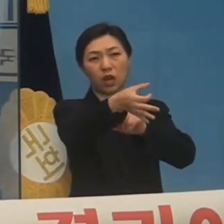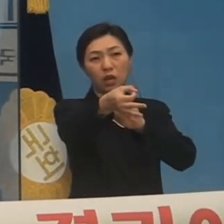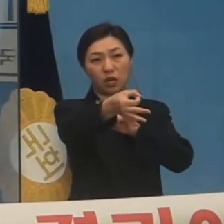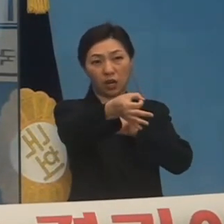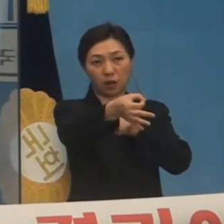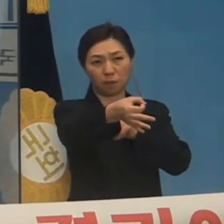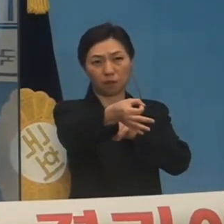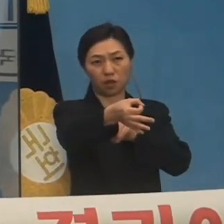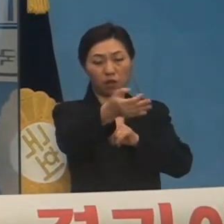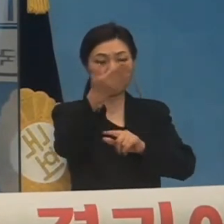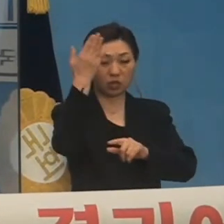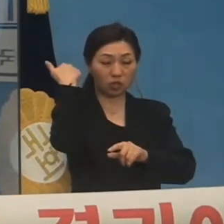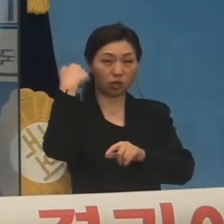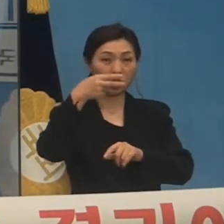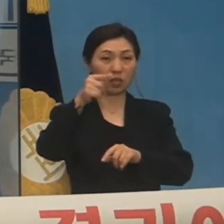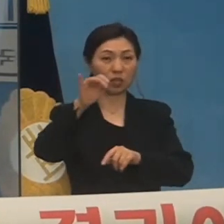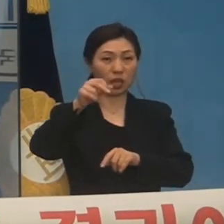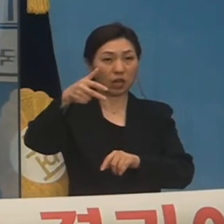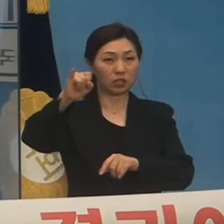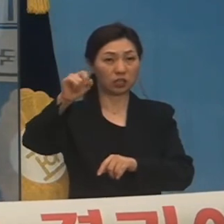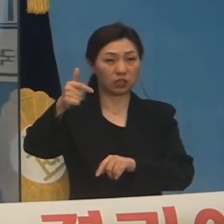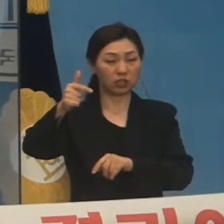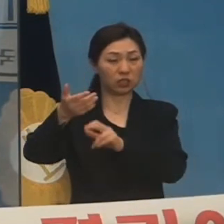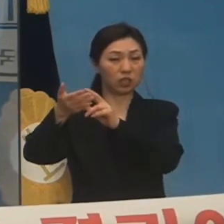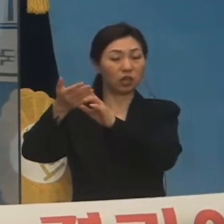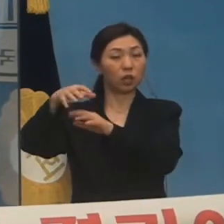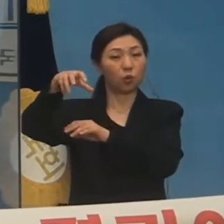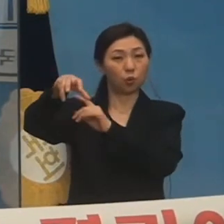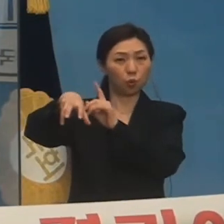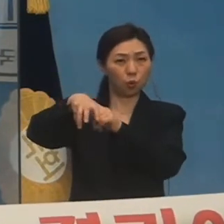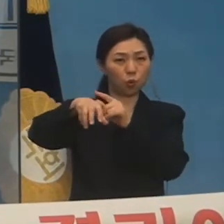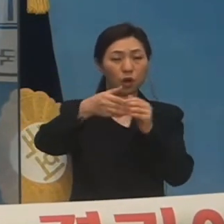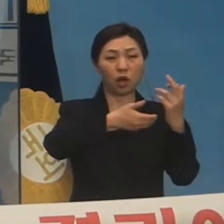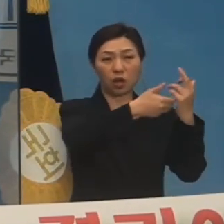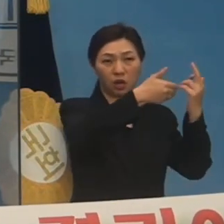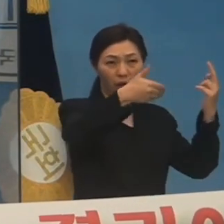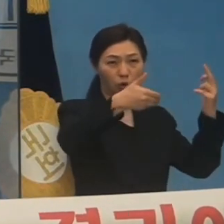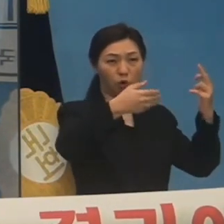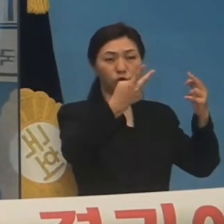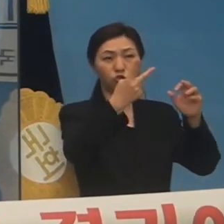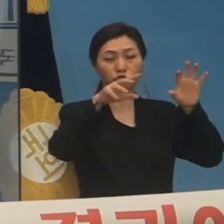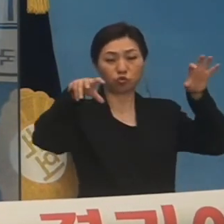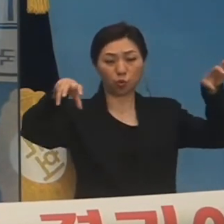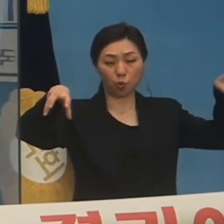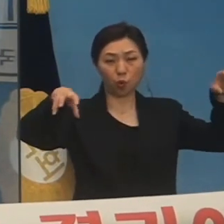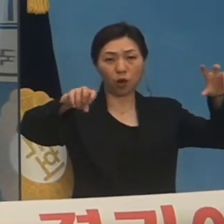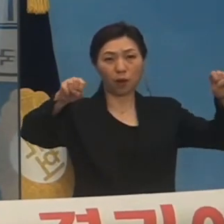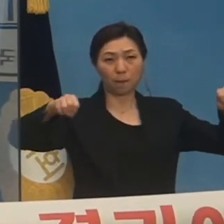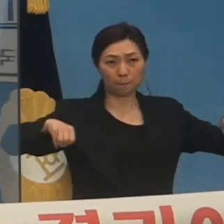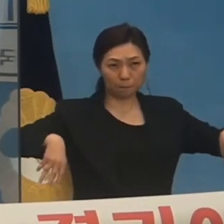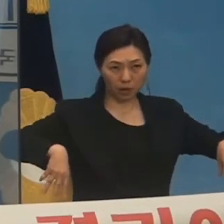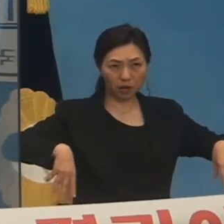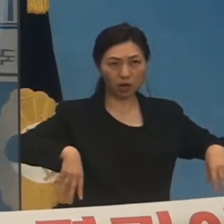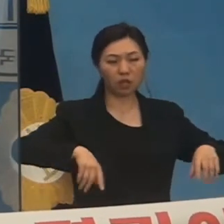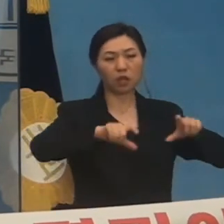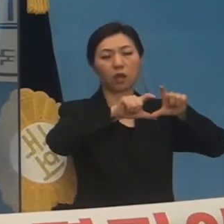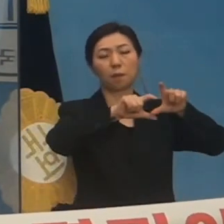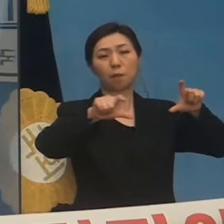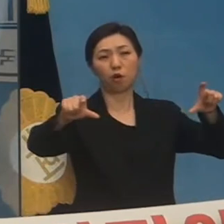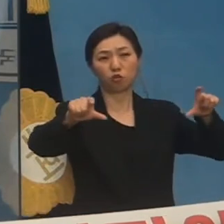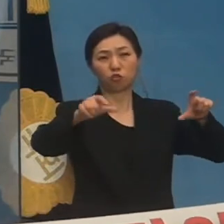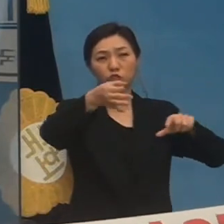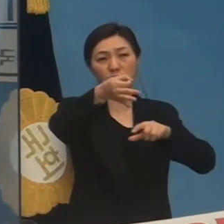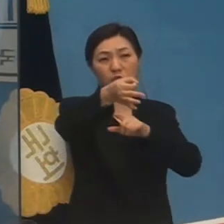가격이 높았던 경기도와 강원도의 수목 가격을 제외한 평균가로 결정했다는